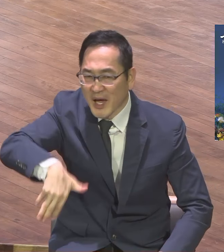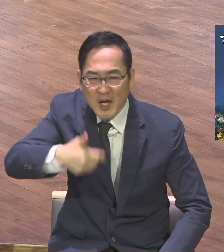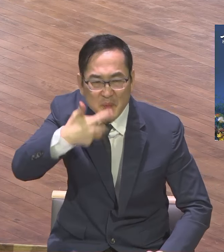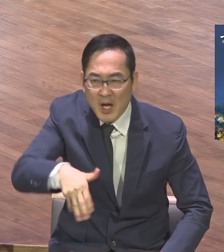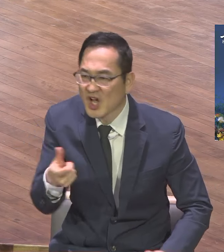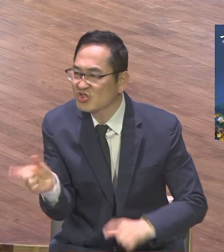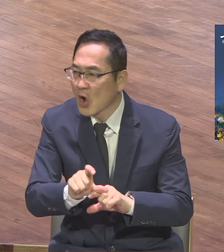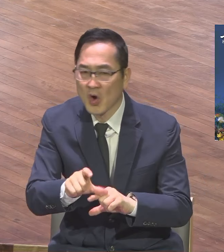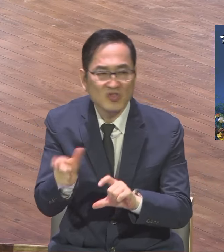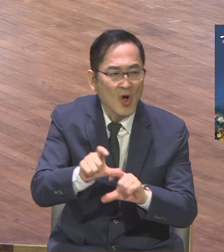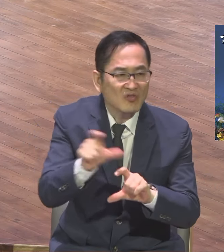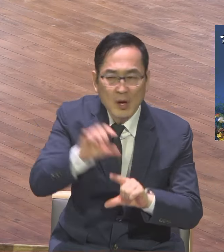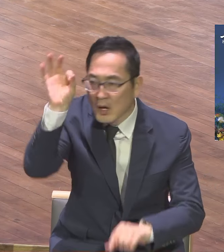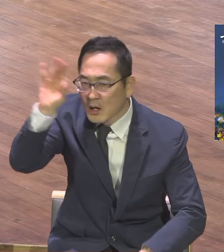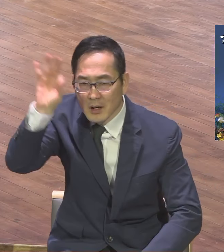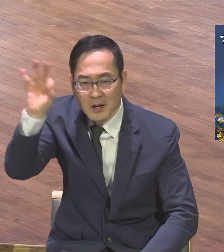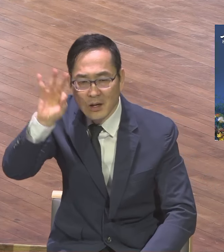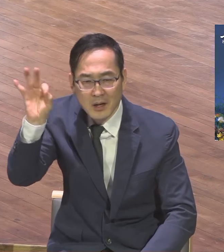더 가져야 돼.